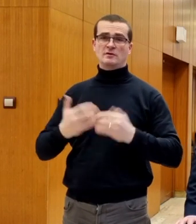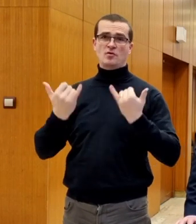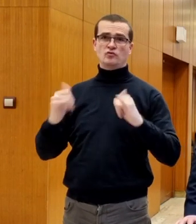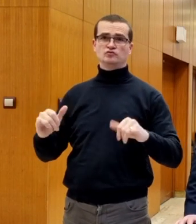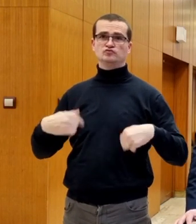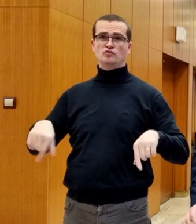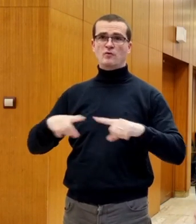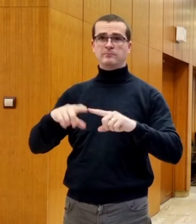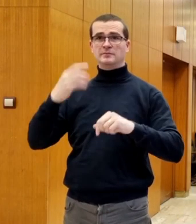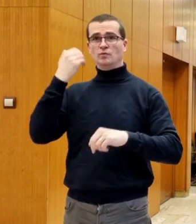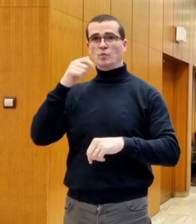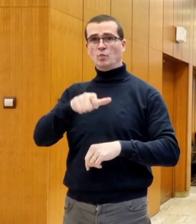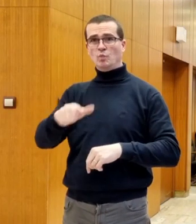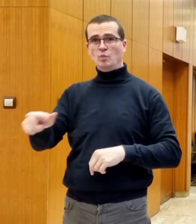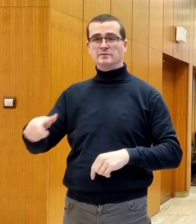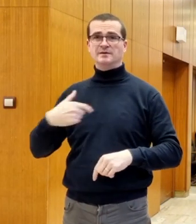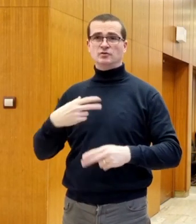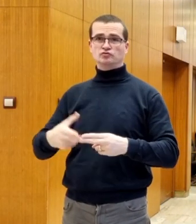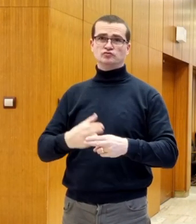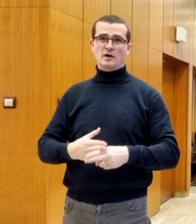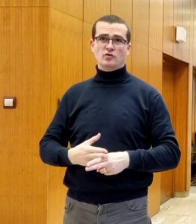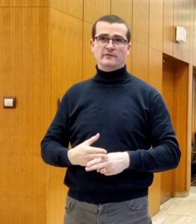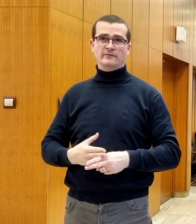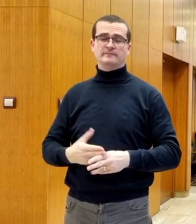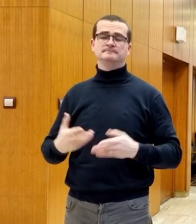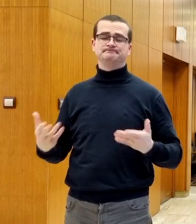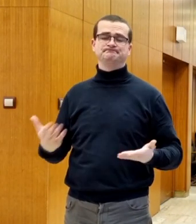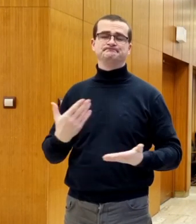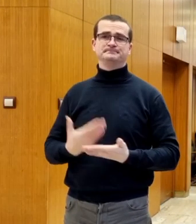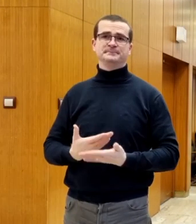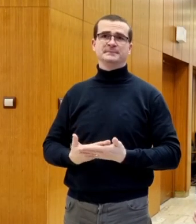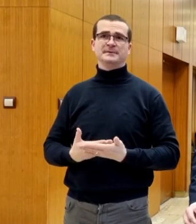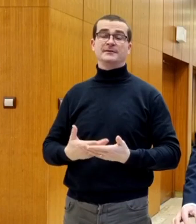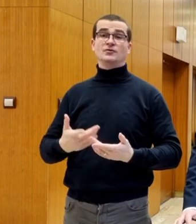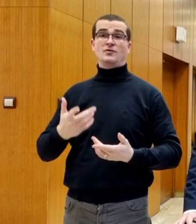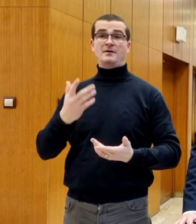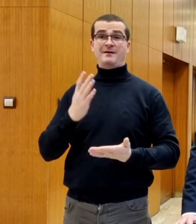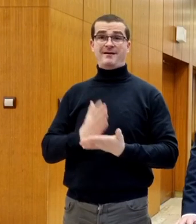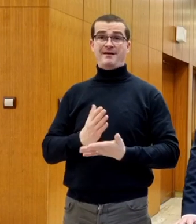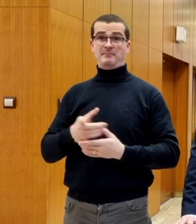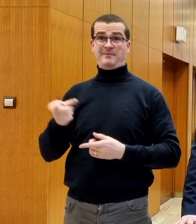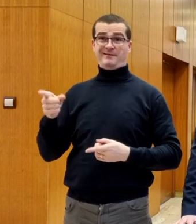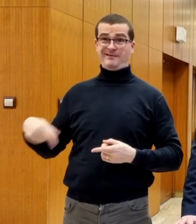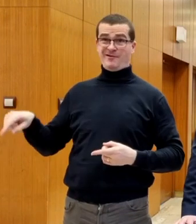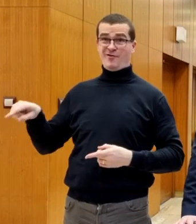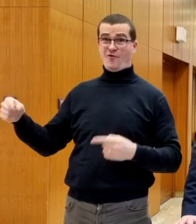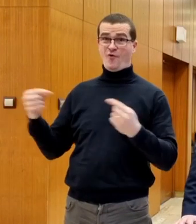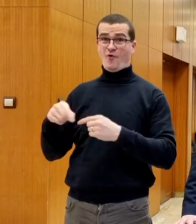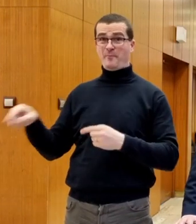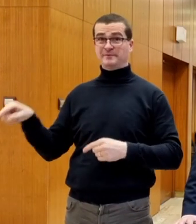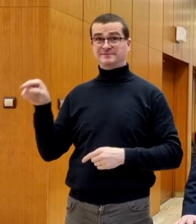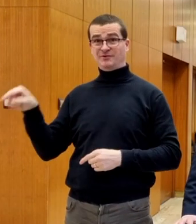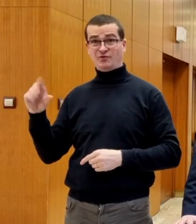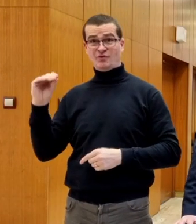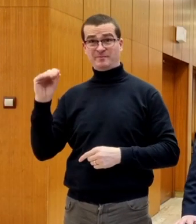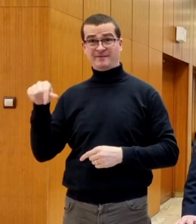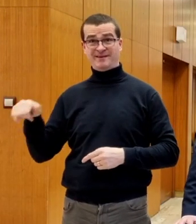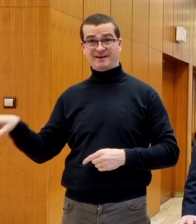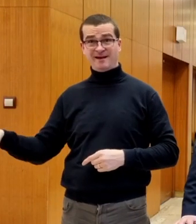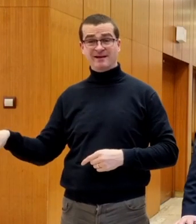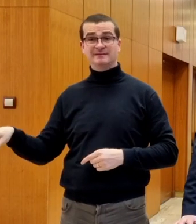a slobodných občanov týchto krajín. Takže ak sa takýmto spôsobom vyjadrujú dnes opoziční lídri